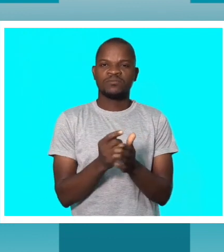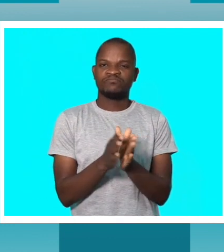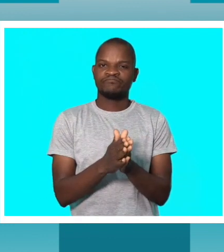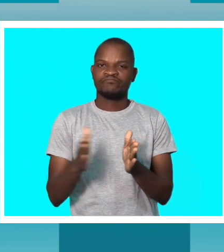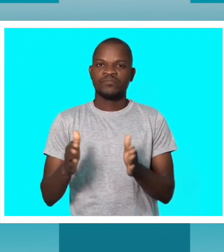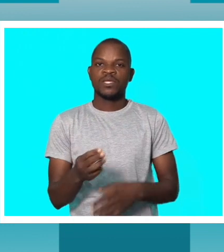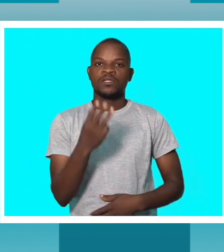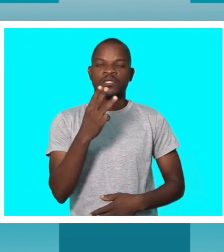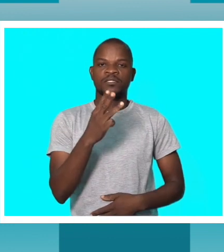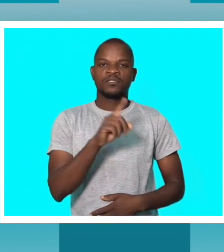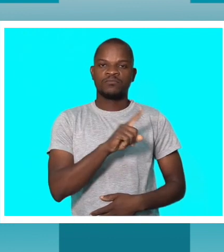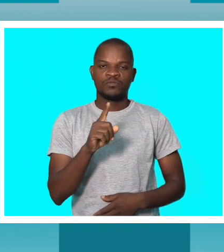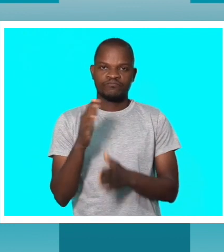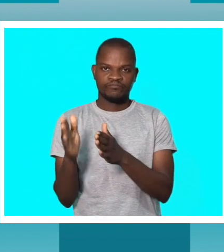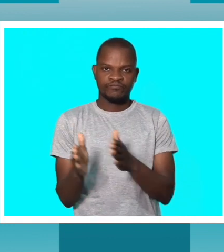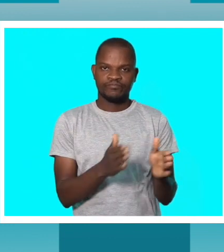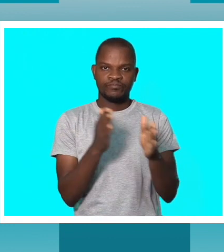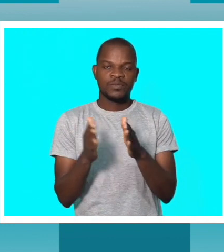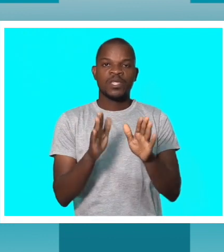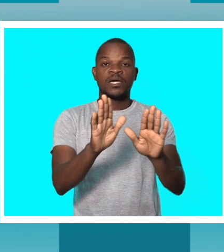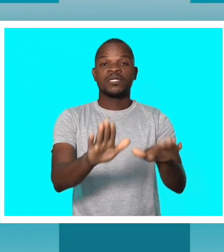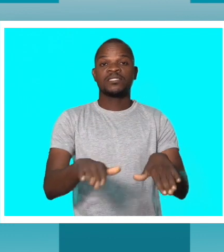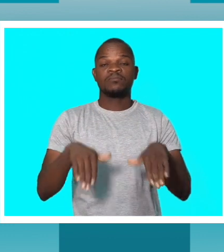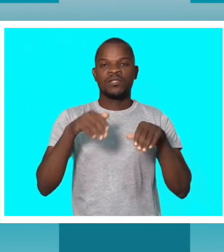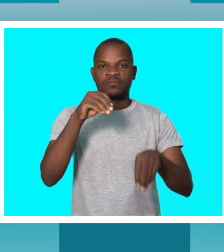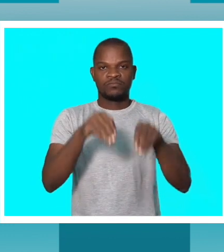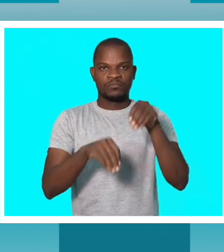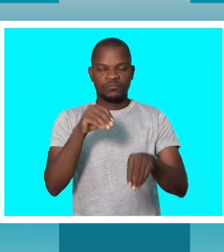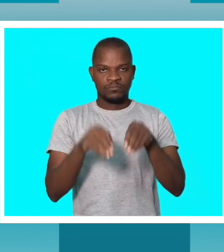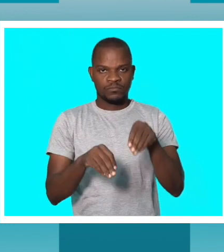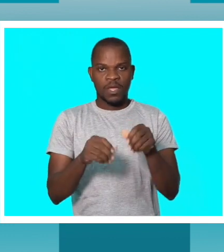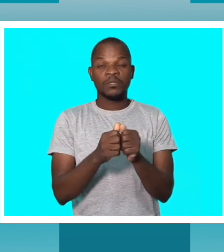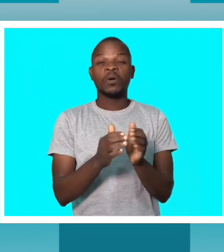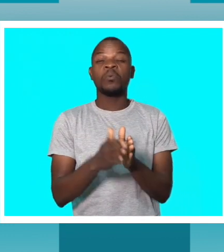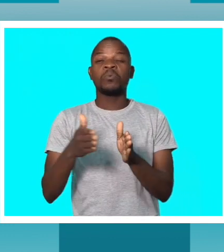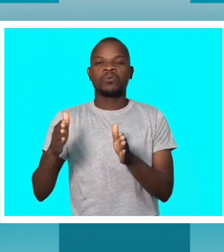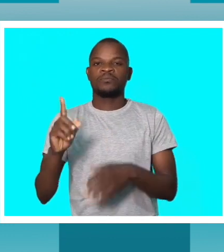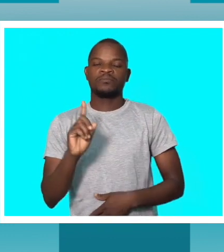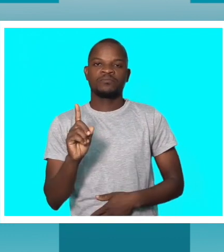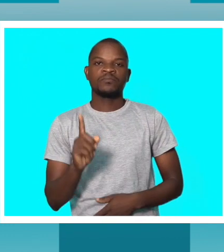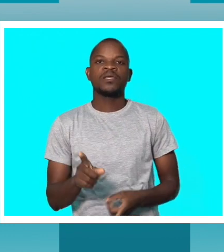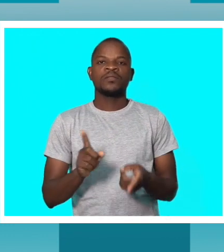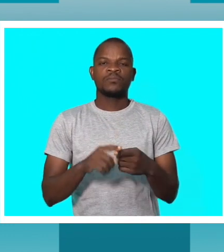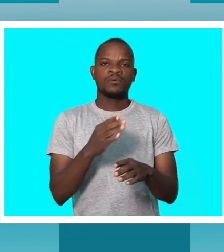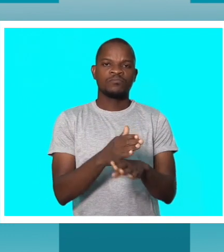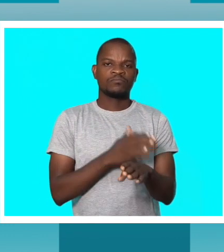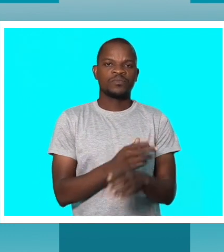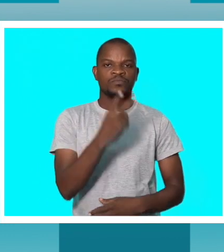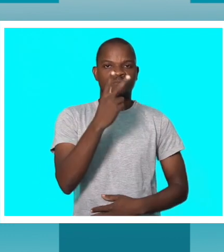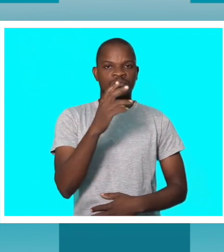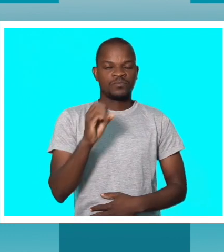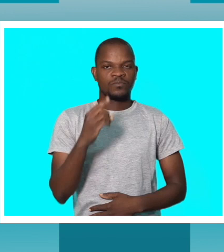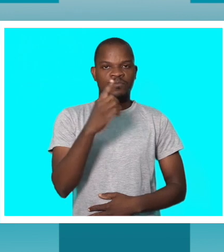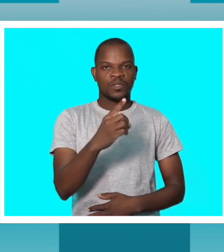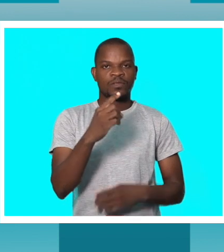de 3 meses, para que tenhamos a Assembleia Geral, para que também não haja um período de vacatura bastante prolongado. Em 2019,